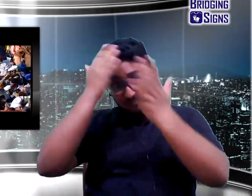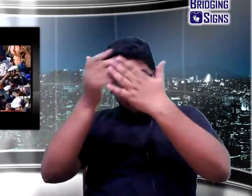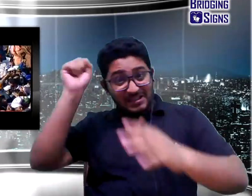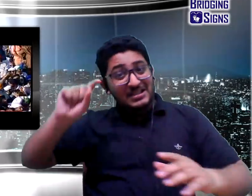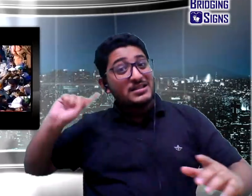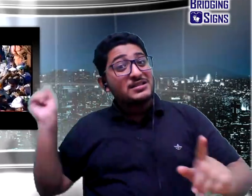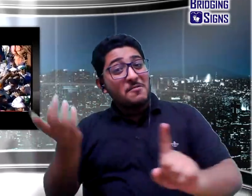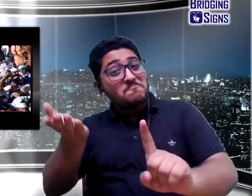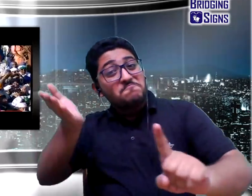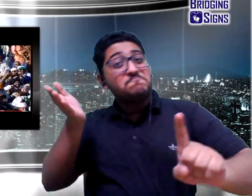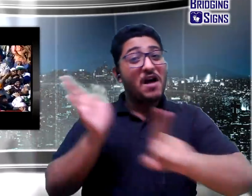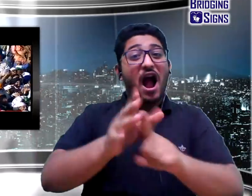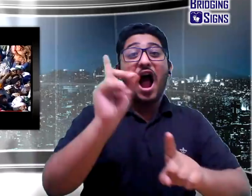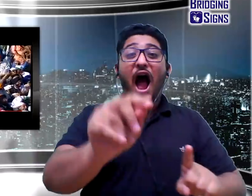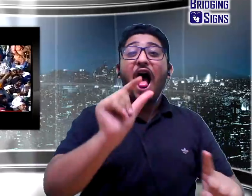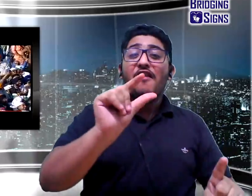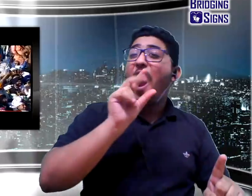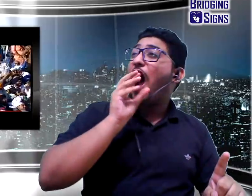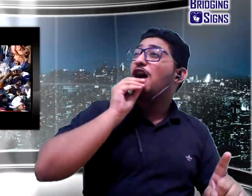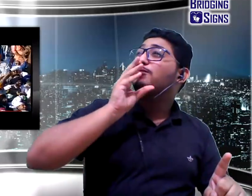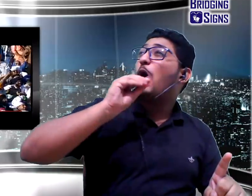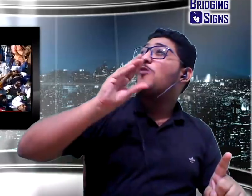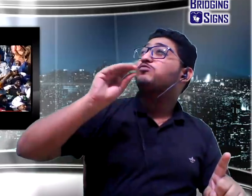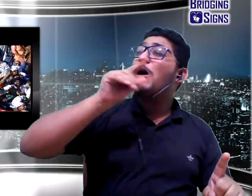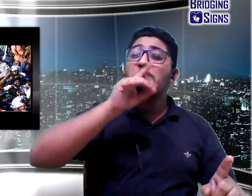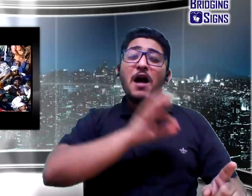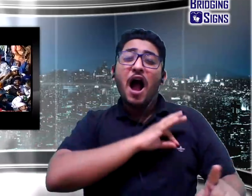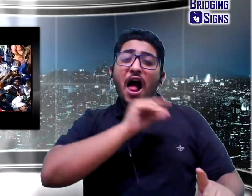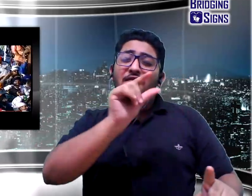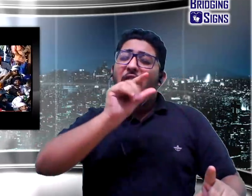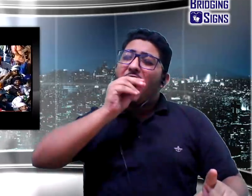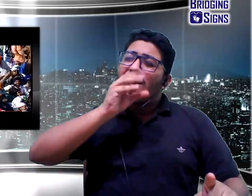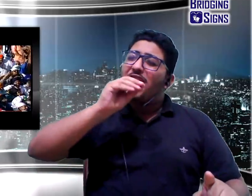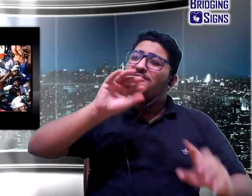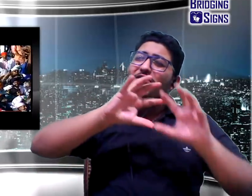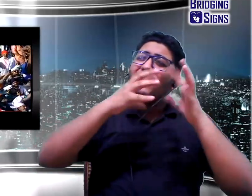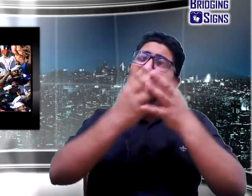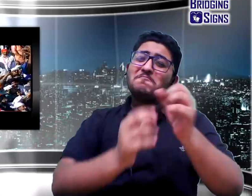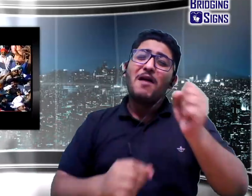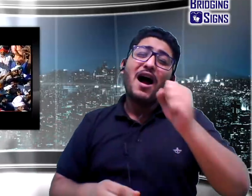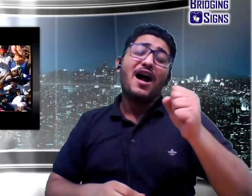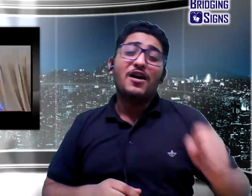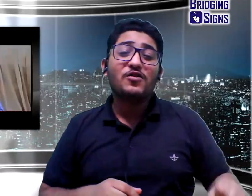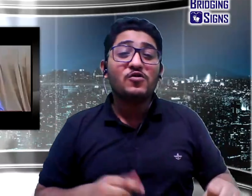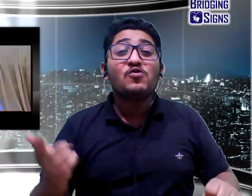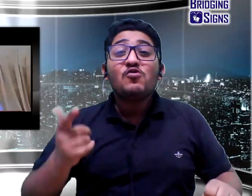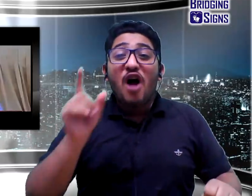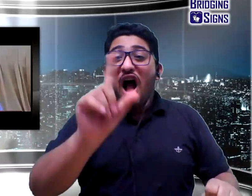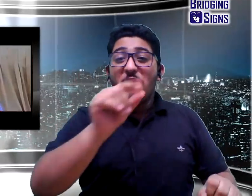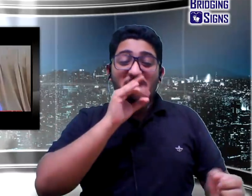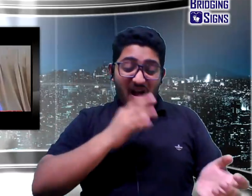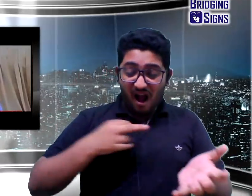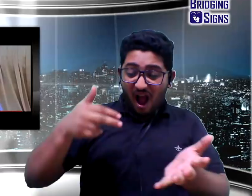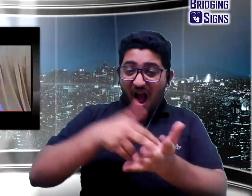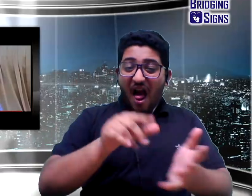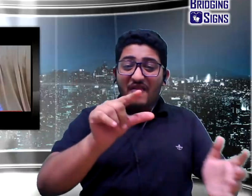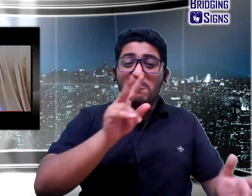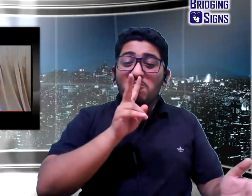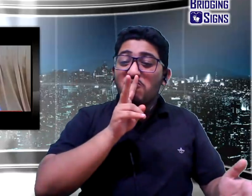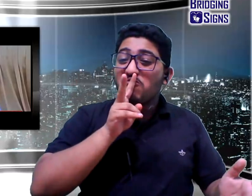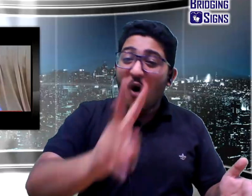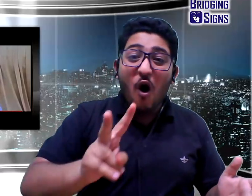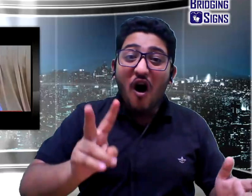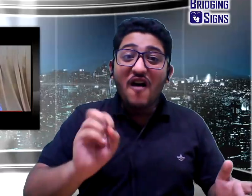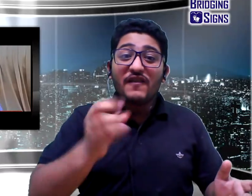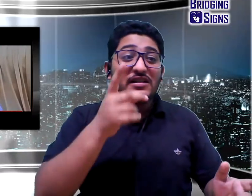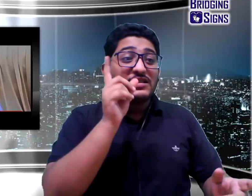नगाड़े बजाणगे गगन दमामे बजाणगे और कहणगे कि जो कृत तुसी कीता है उन्हां दी